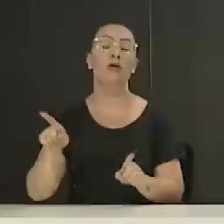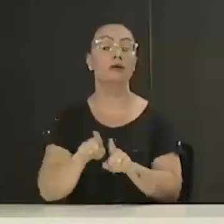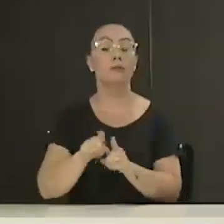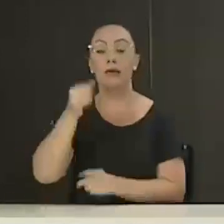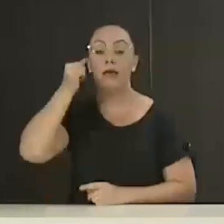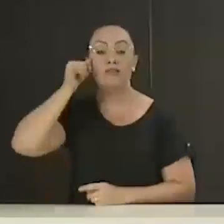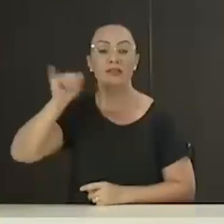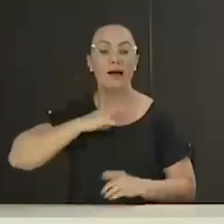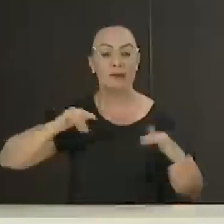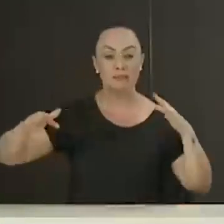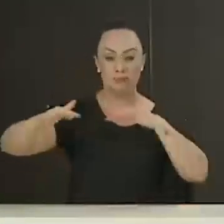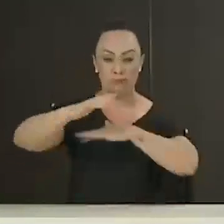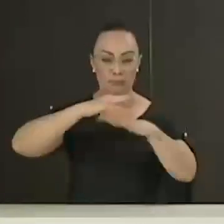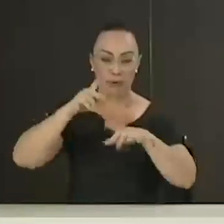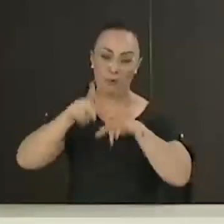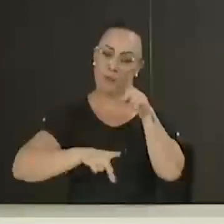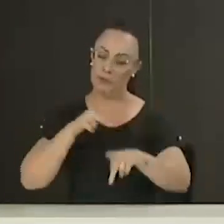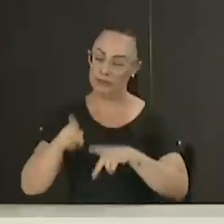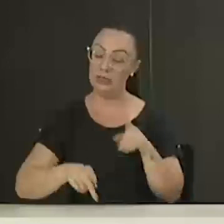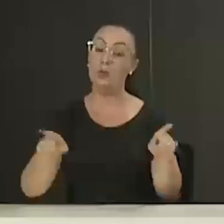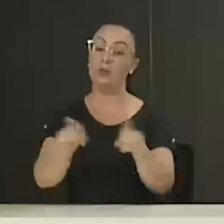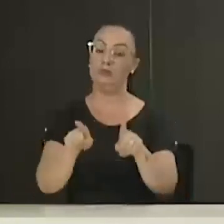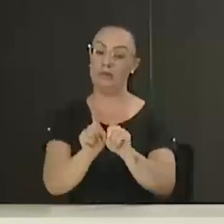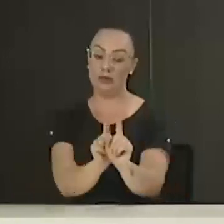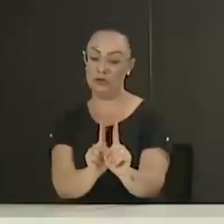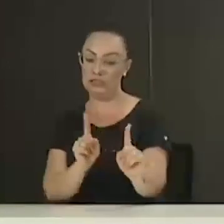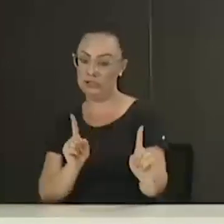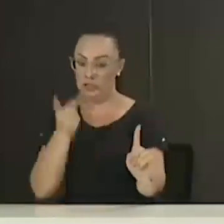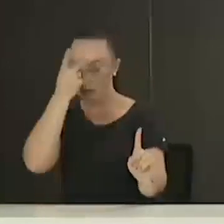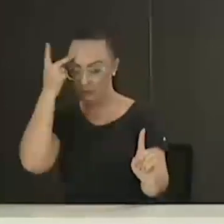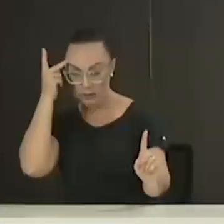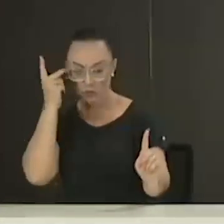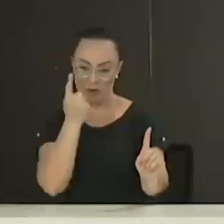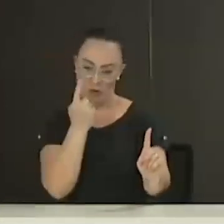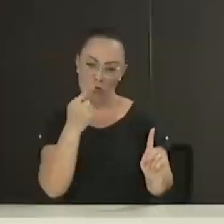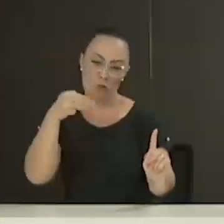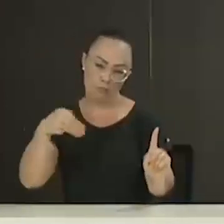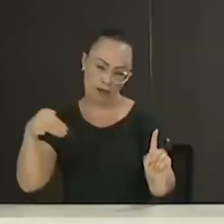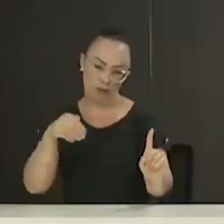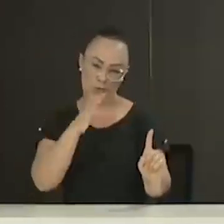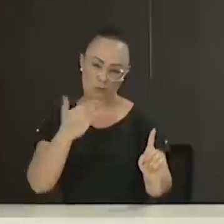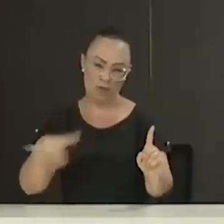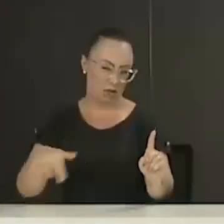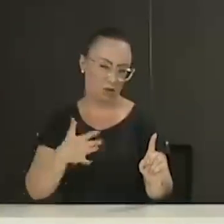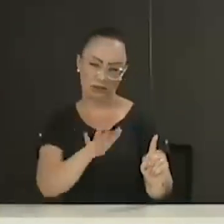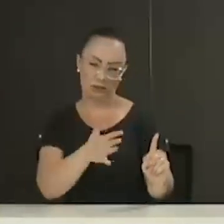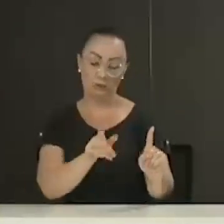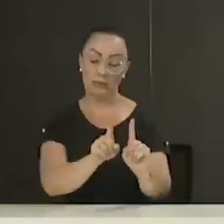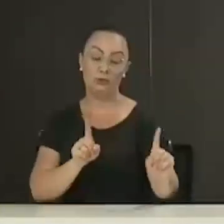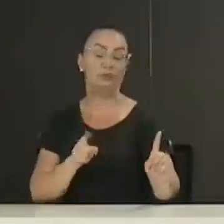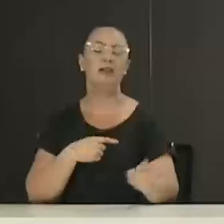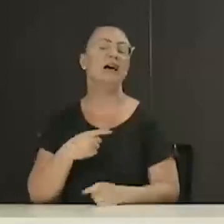aglomerados então manter distância entre uma pessoa e outra de pelo menos um metro e meio então assim não se pode